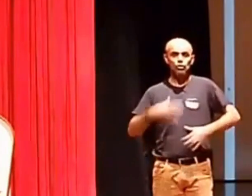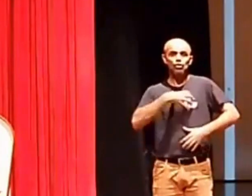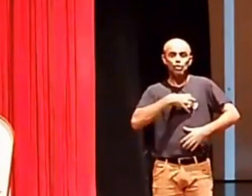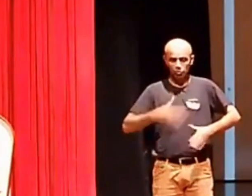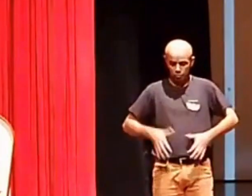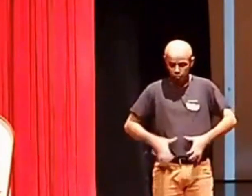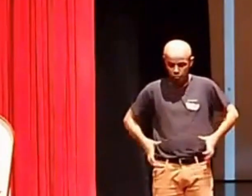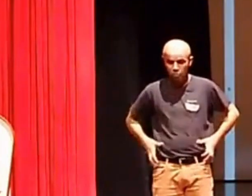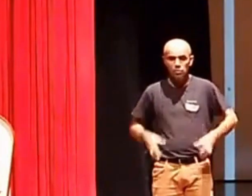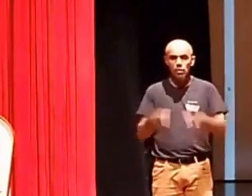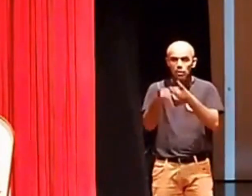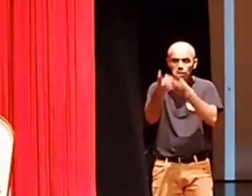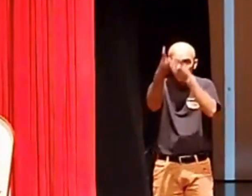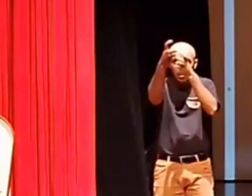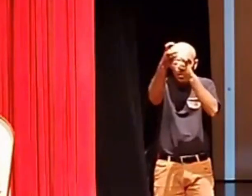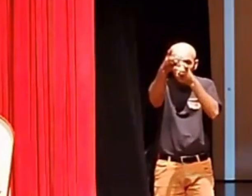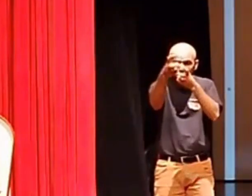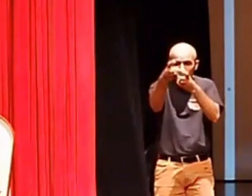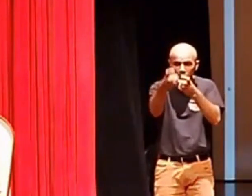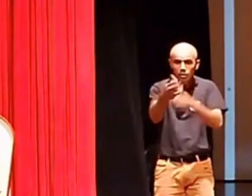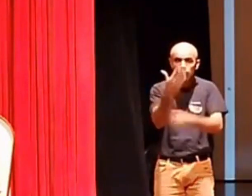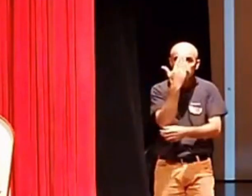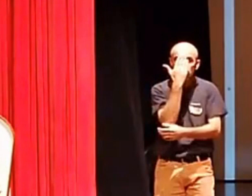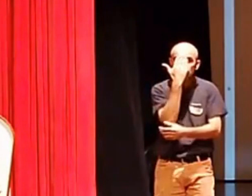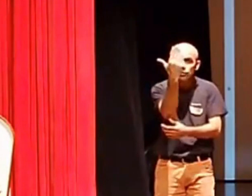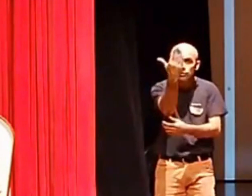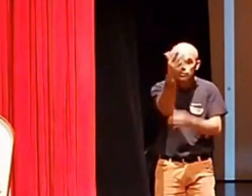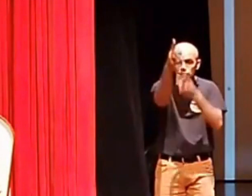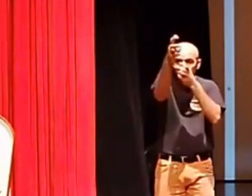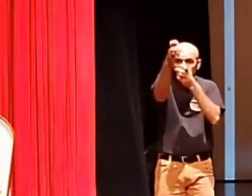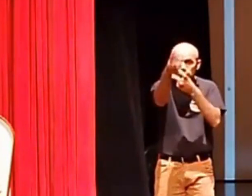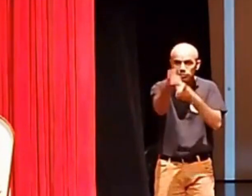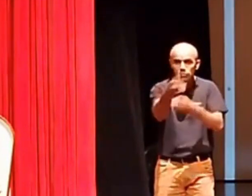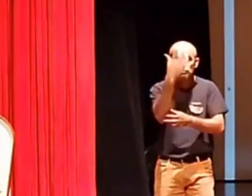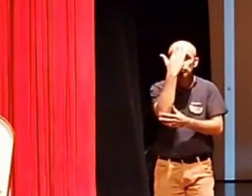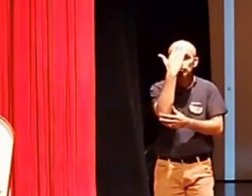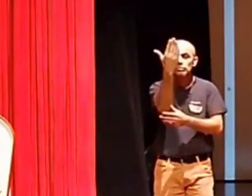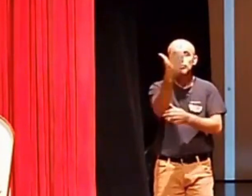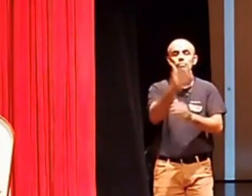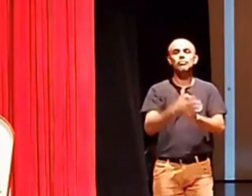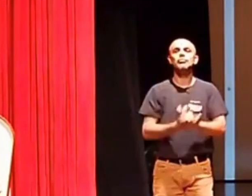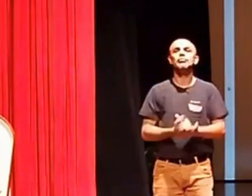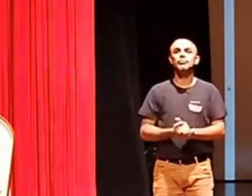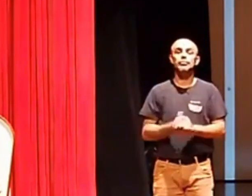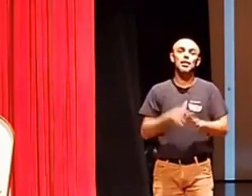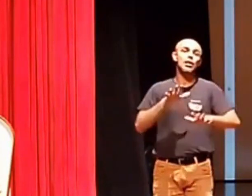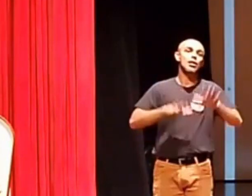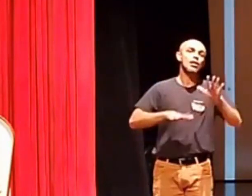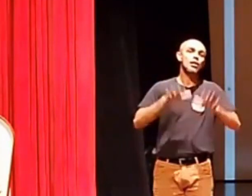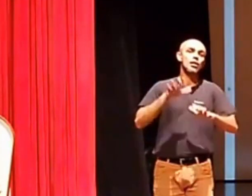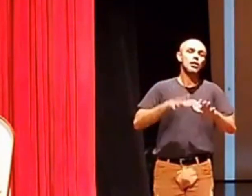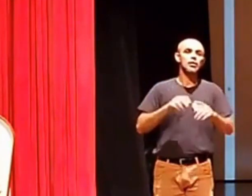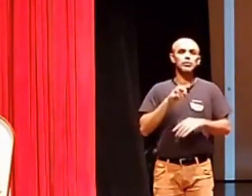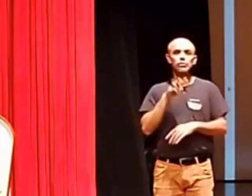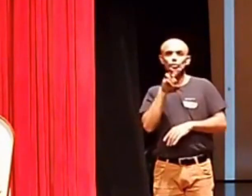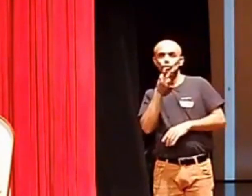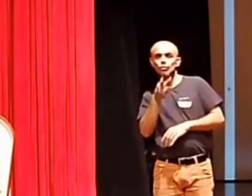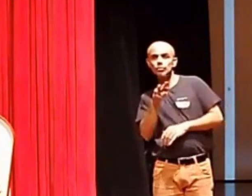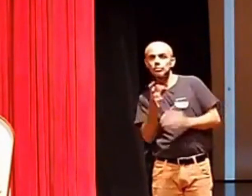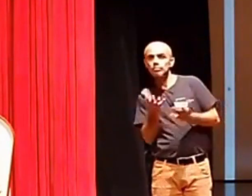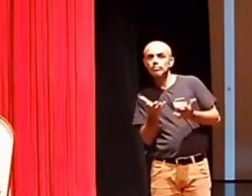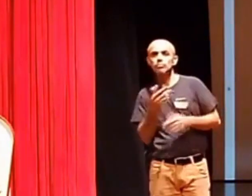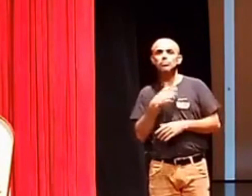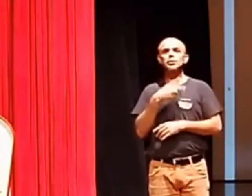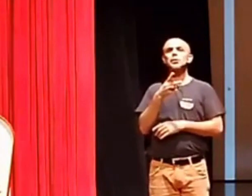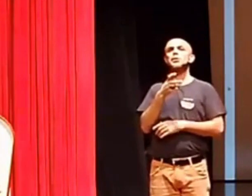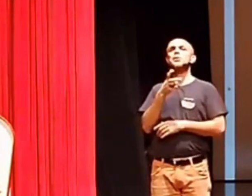alterações que vocês conseguem visualizar olhando uma pessoa com escoliose de frente. Às vezes, de uma forma mais